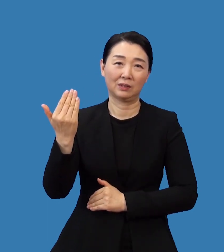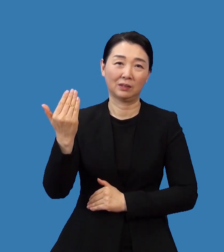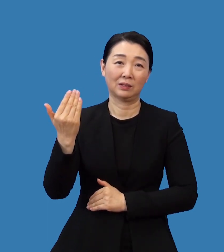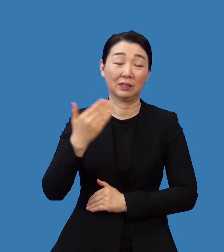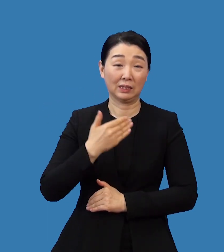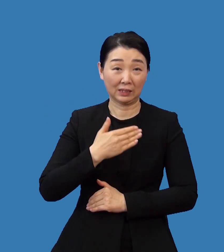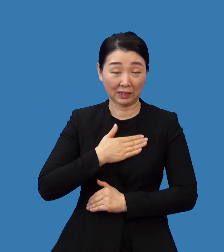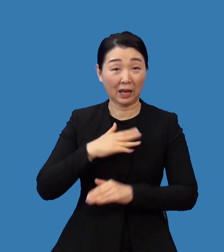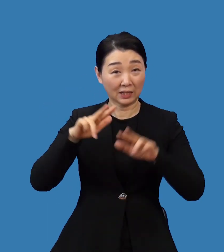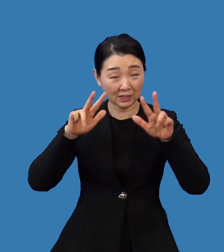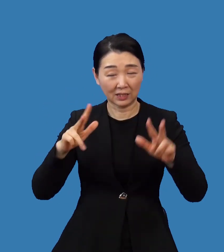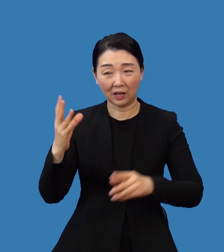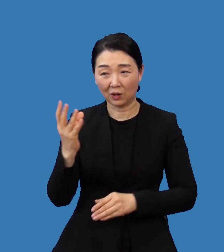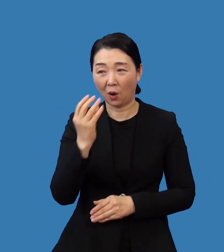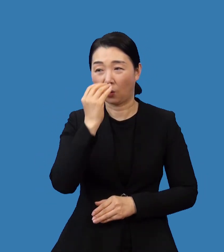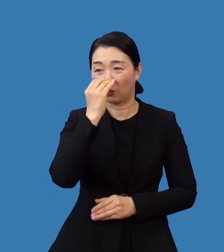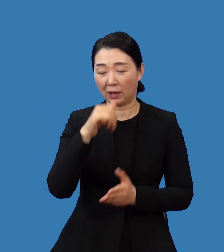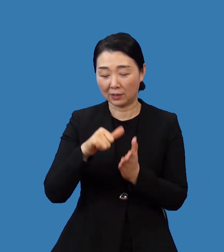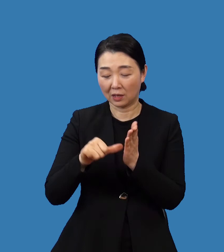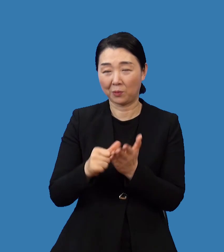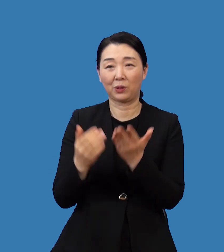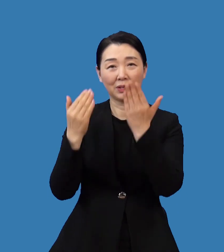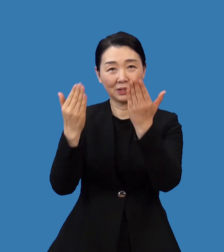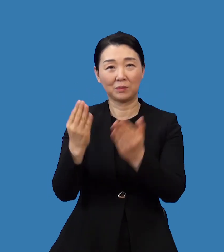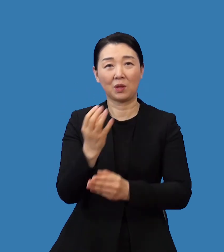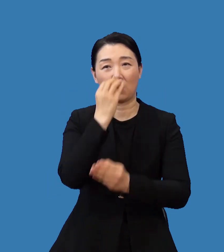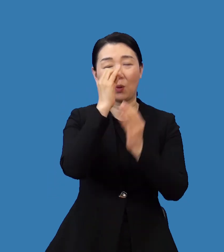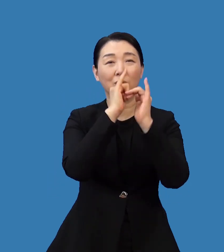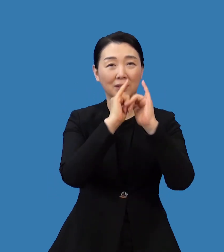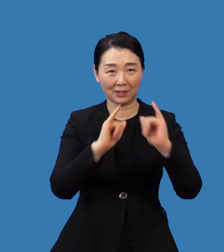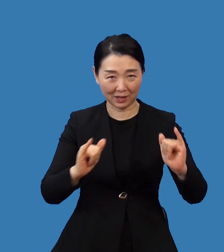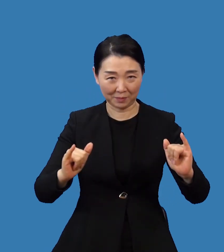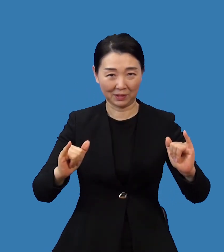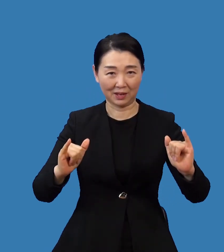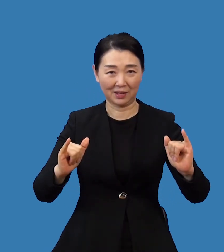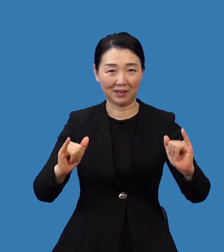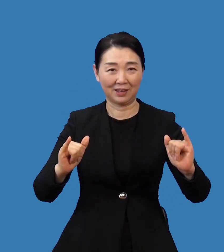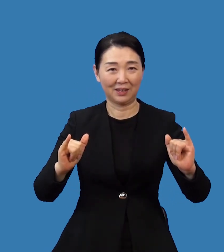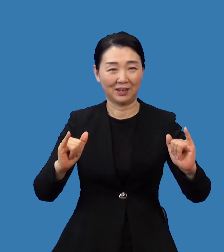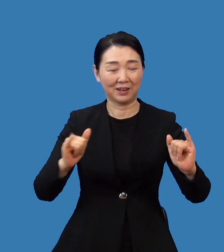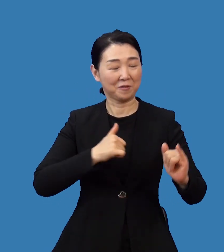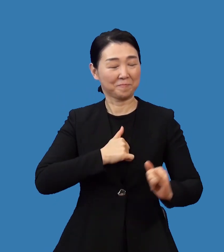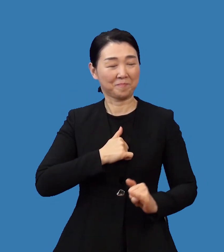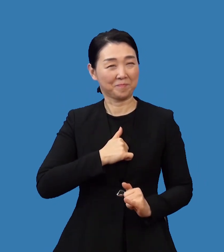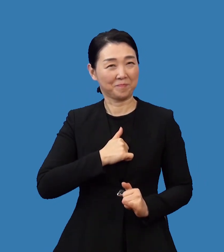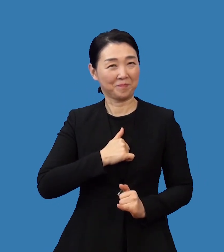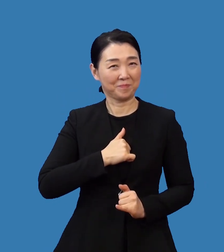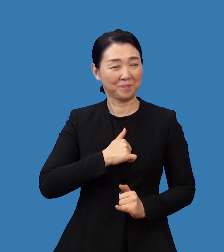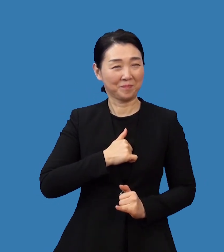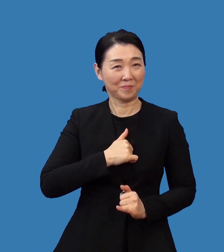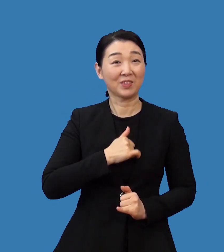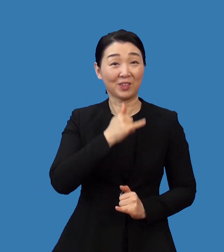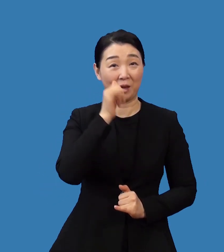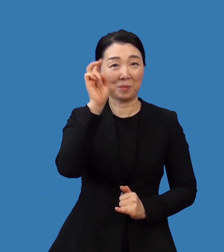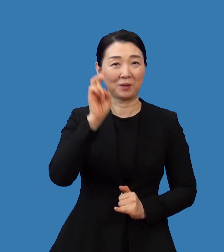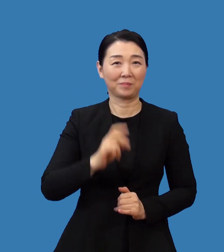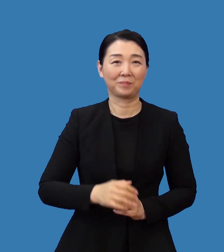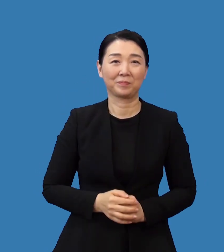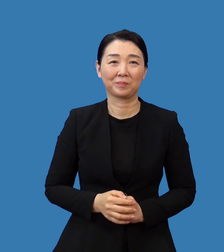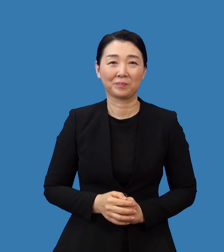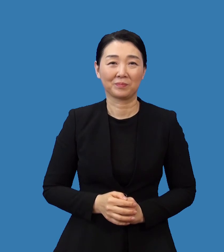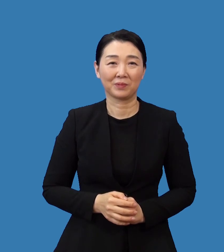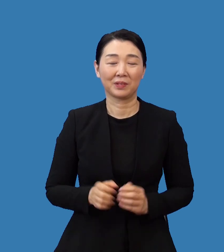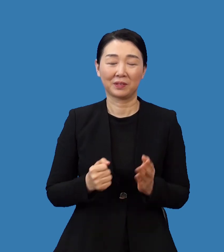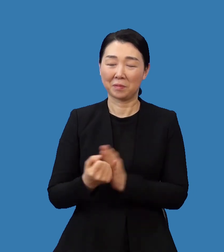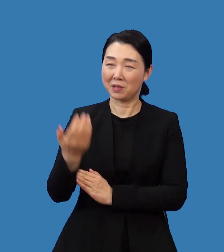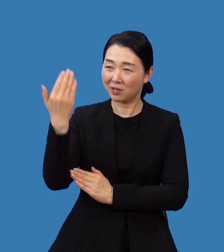나는 이제 거룩한 제물을 바치는 거룩한 사람들이다. 아마도 이런 자부심이 생겼을 거예요. 그래서 전보다